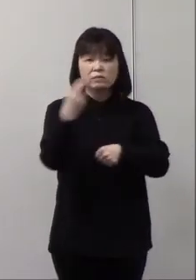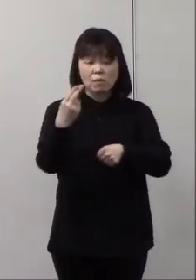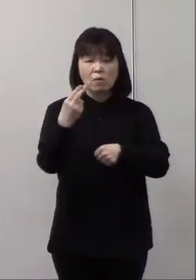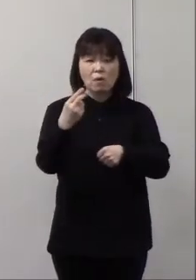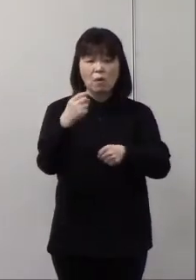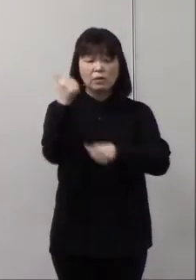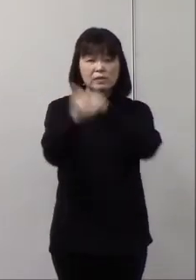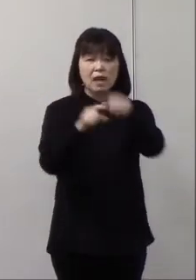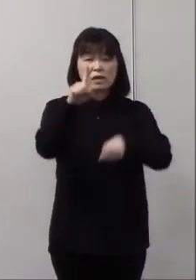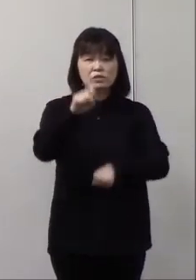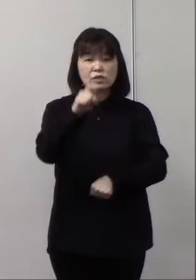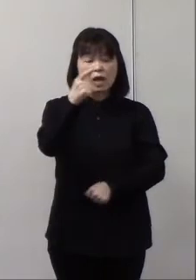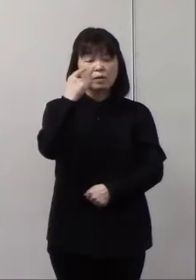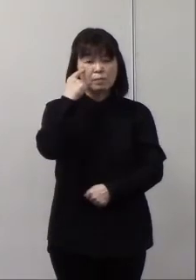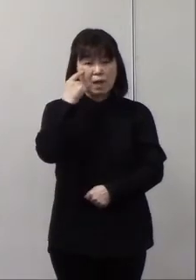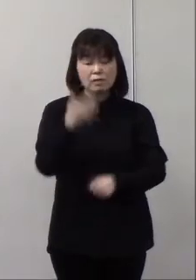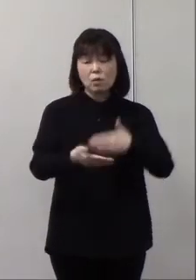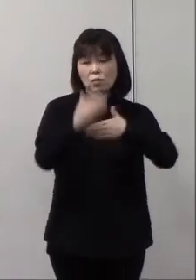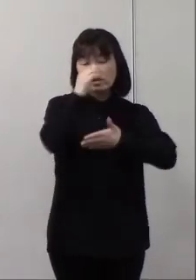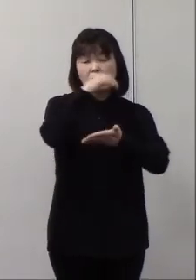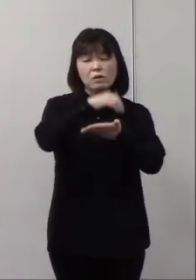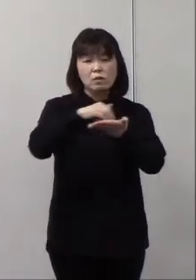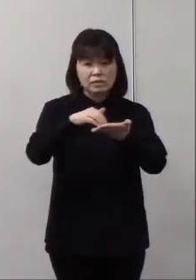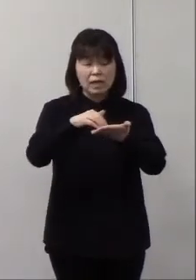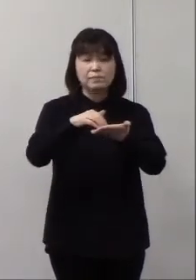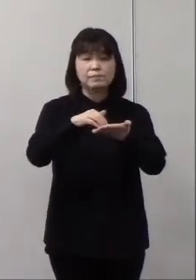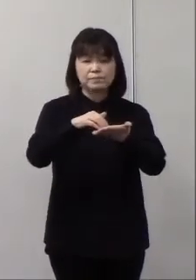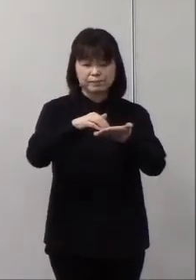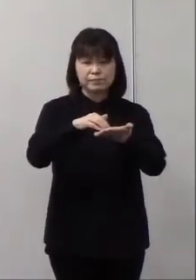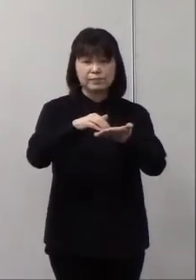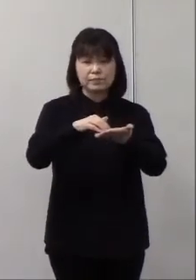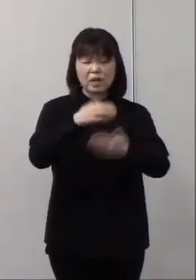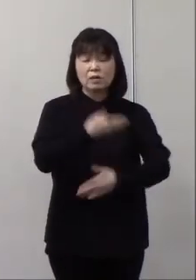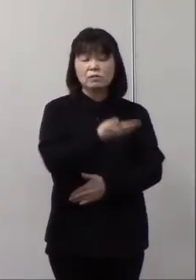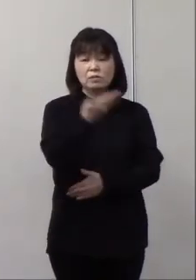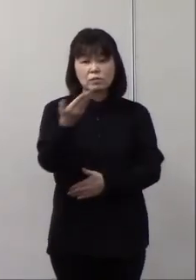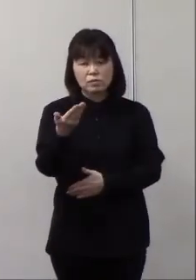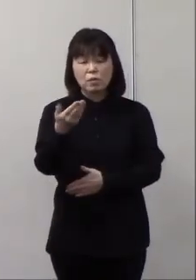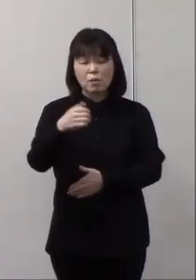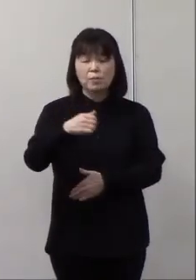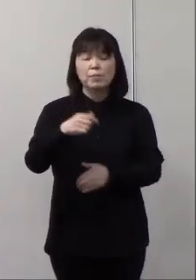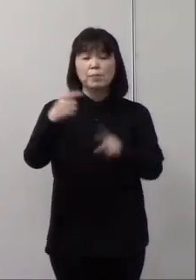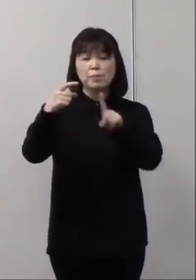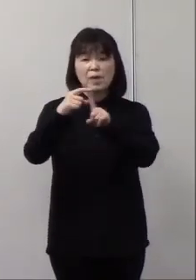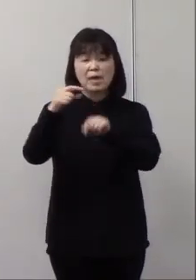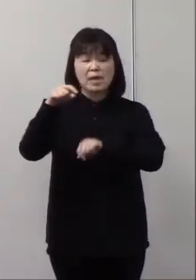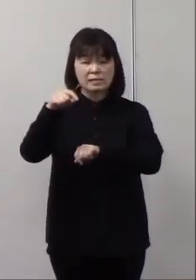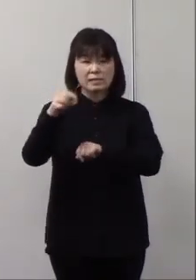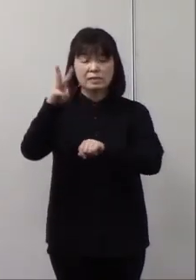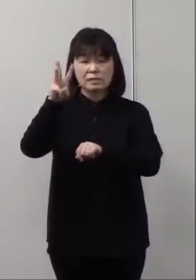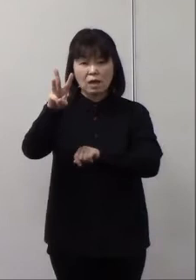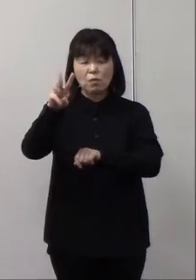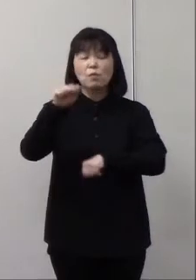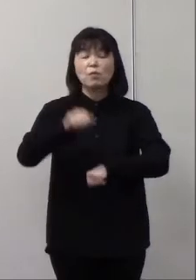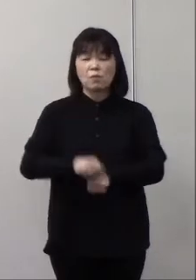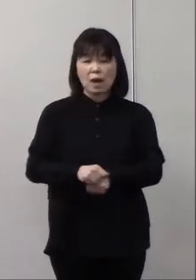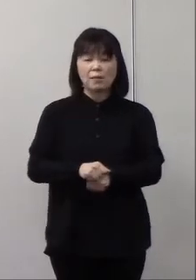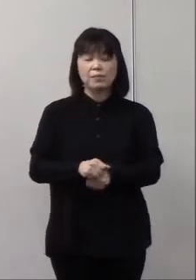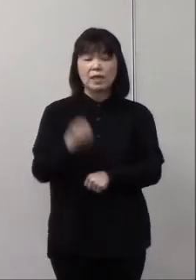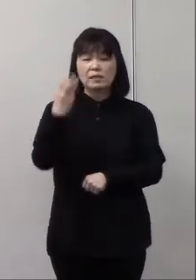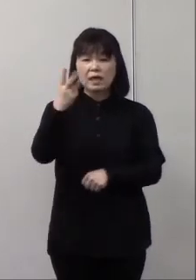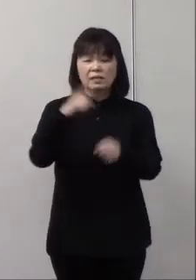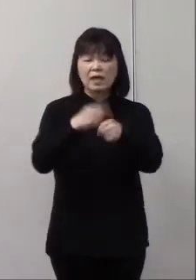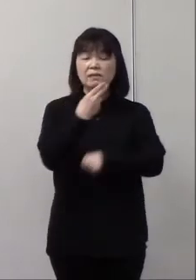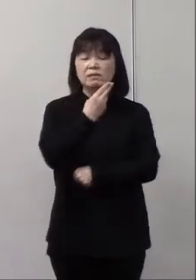11回目となる補正予算、それから右のページが3年度の当初予算の続